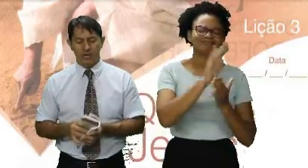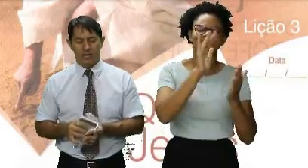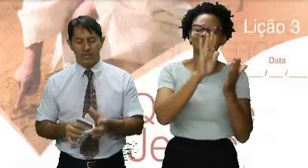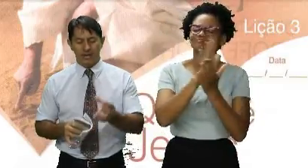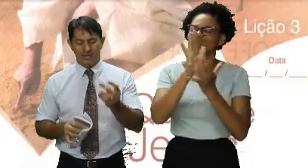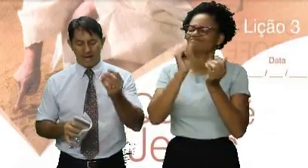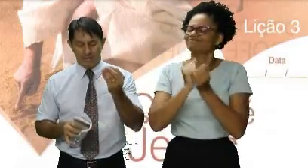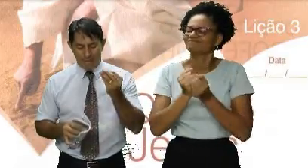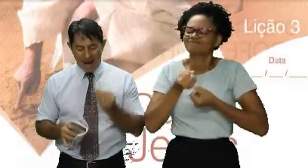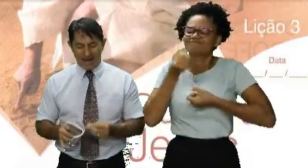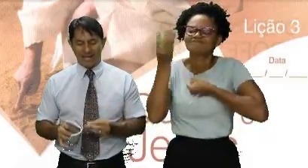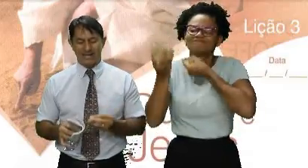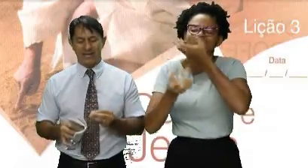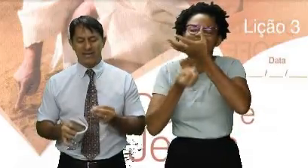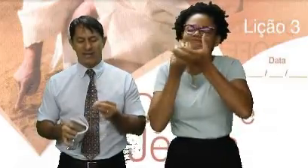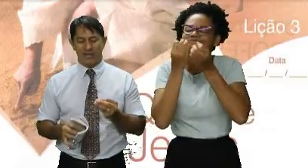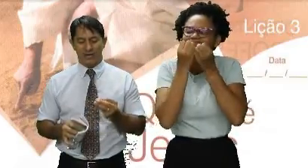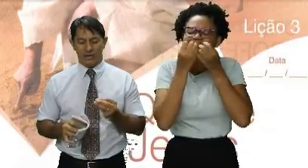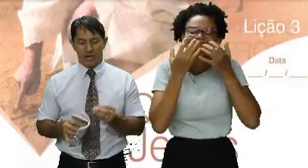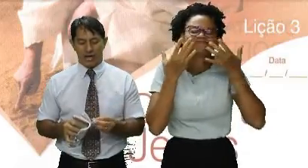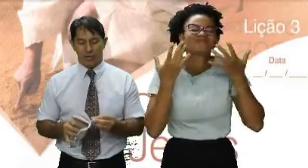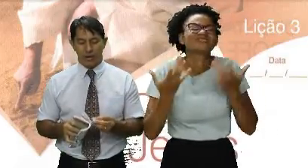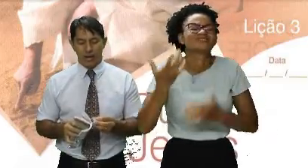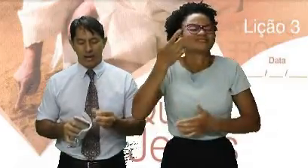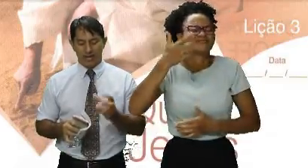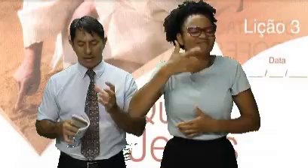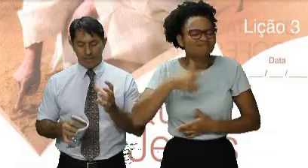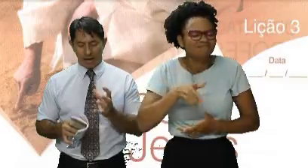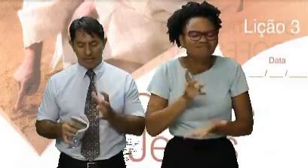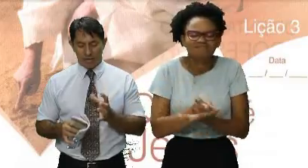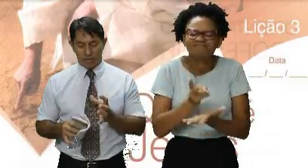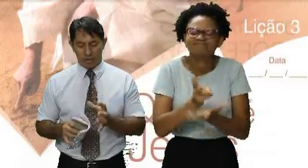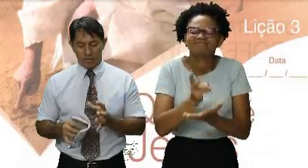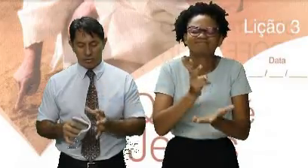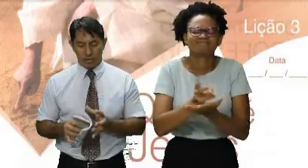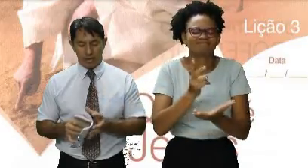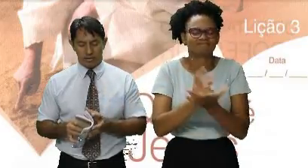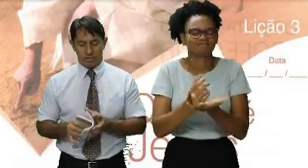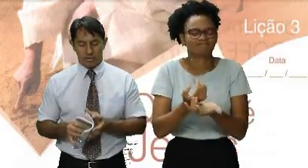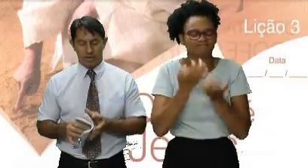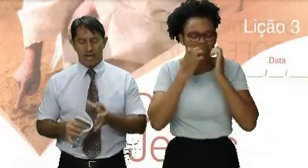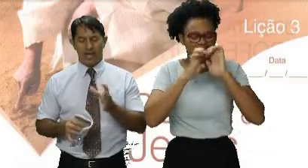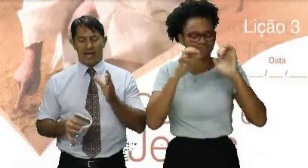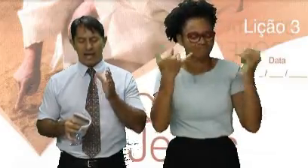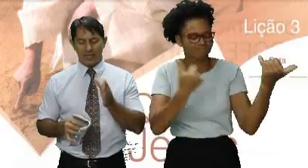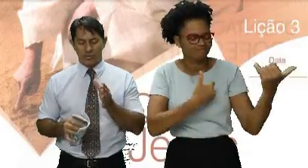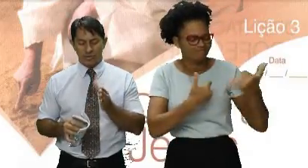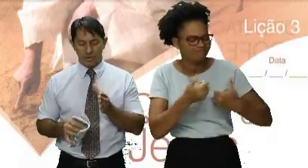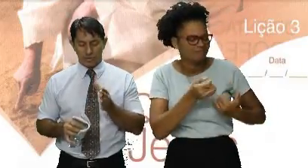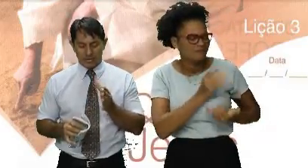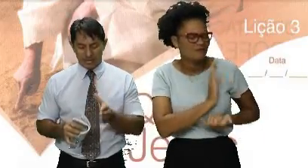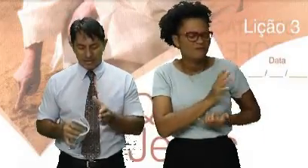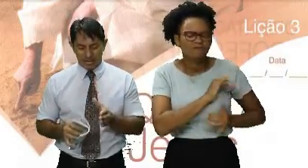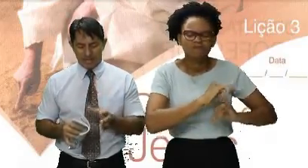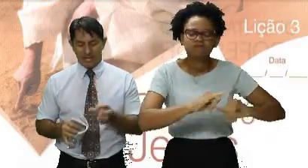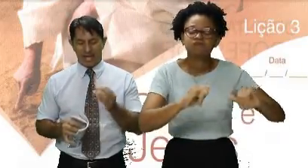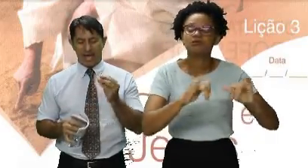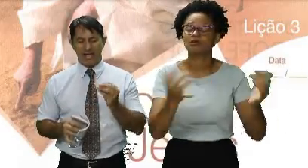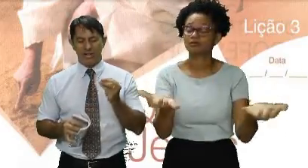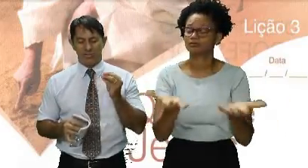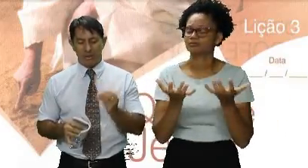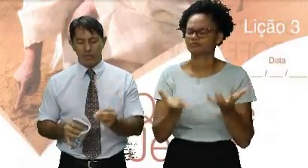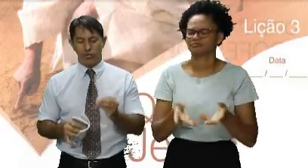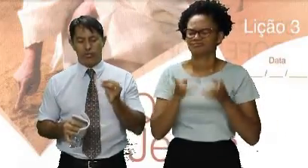tu possas ministrar mais este Evangelho, esta palavra aos nossos corações. Queremos, Senhor, sim,